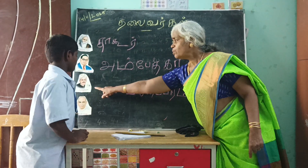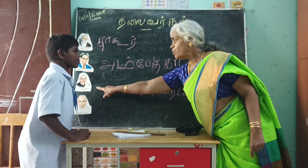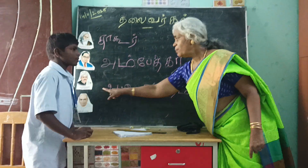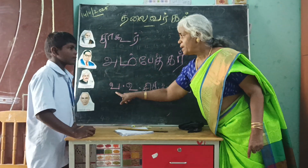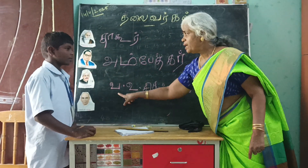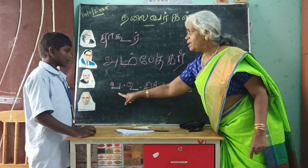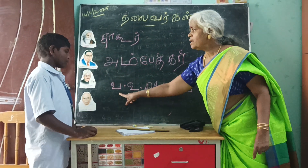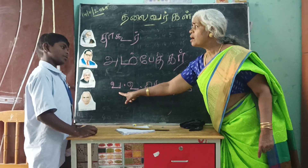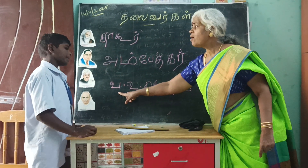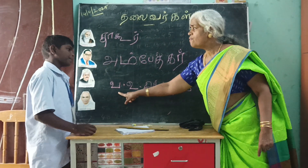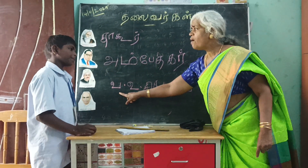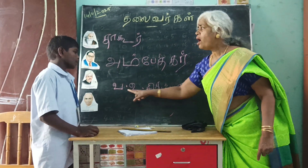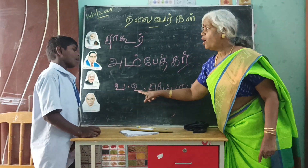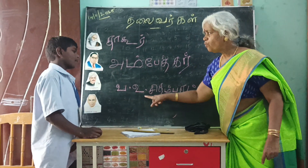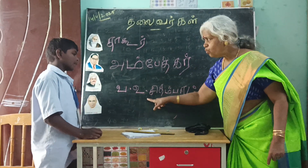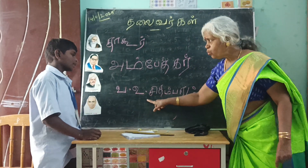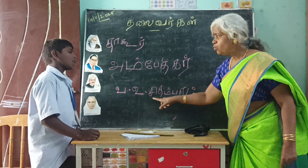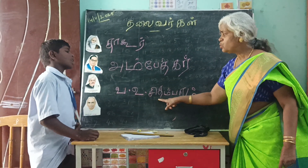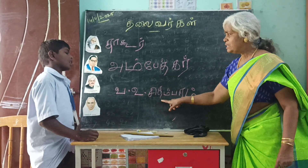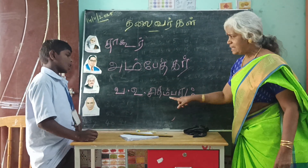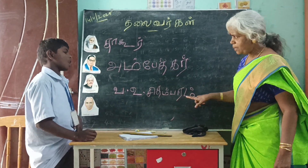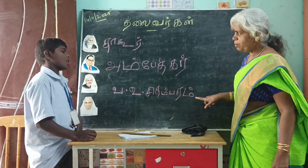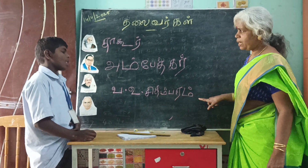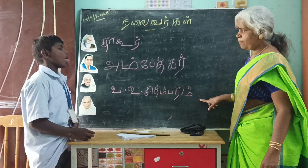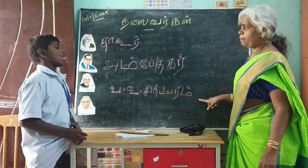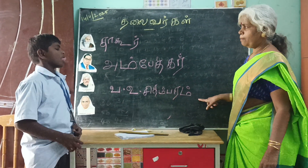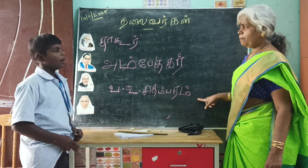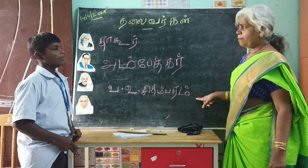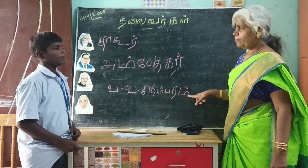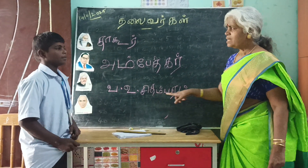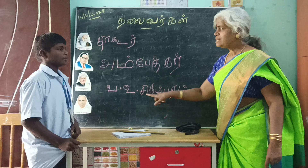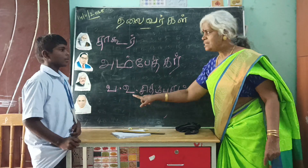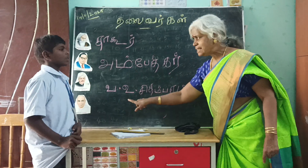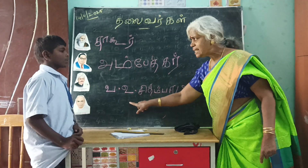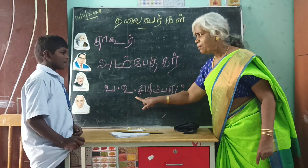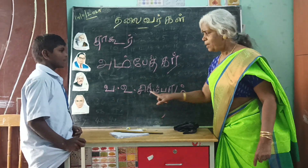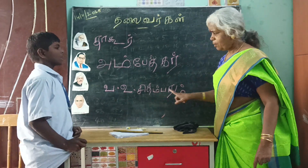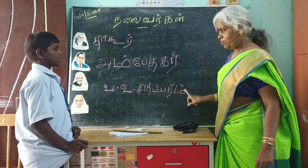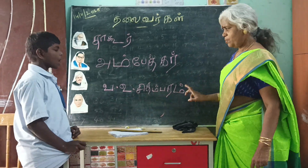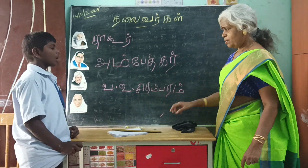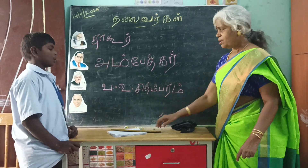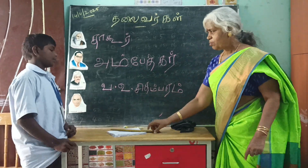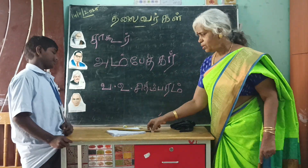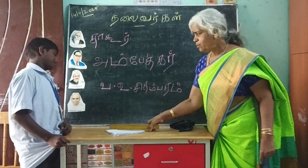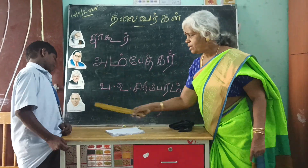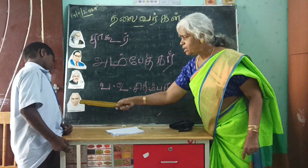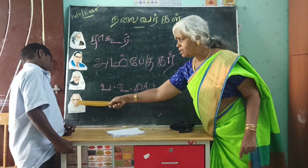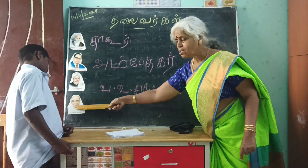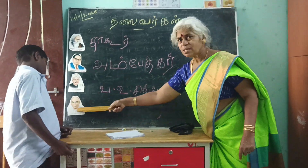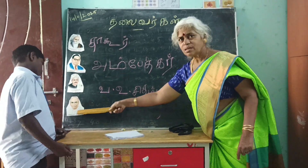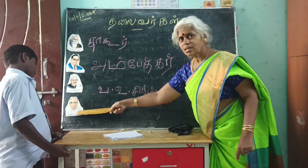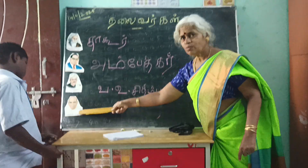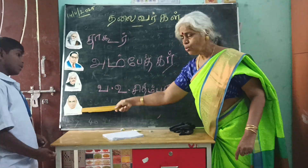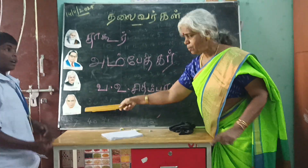இவரோட பெயர் வாவு சிதம்பரம். சிதம்பரம். இப்போ இவர் யாரு? இவரோட